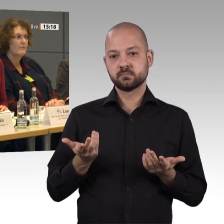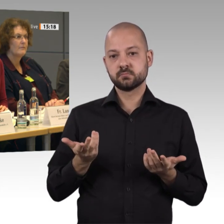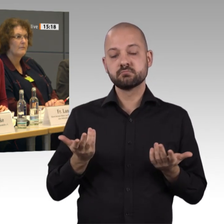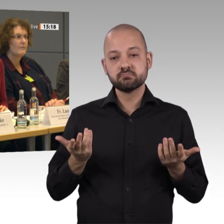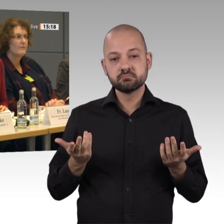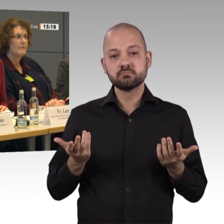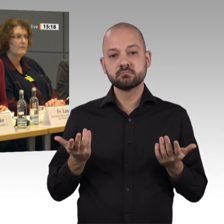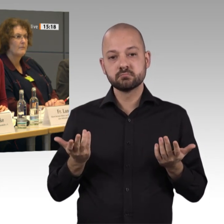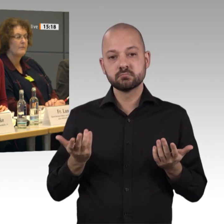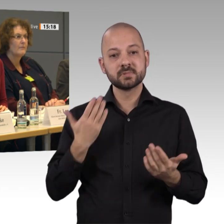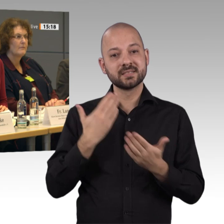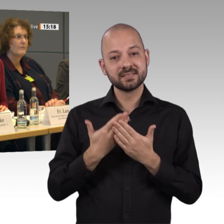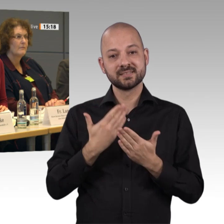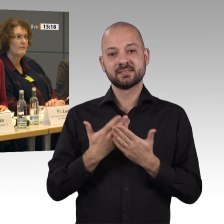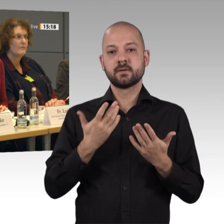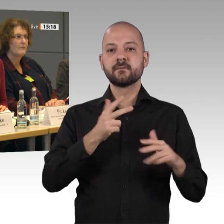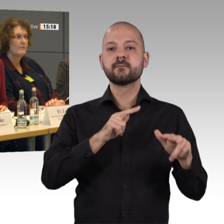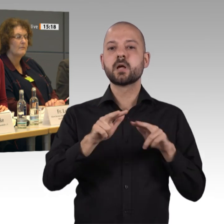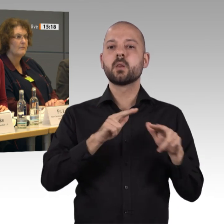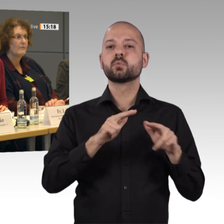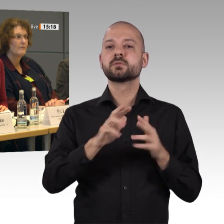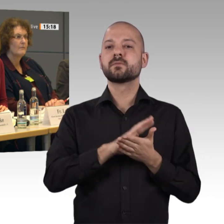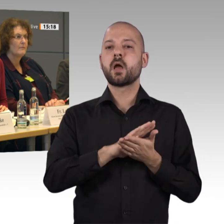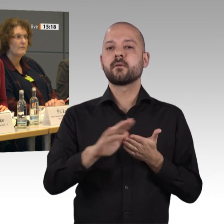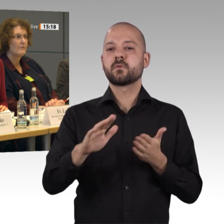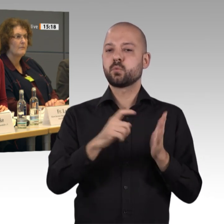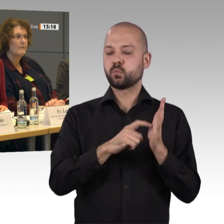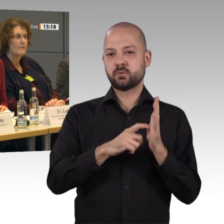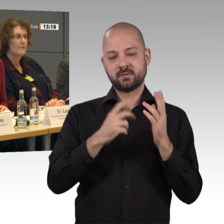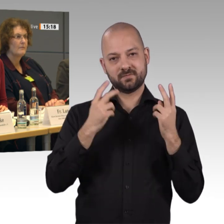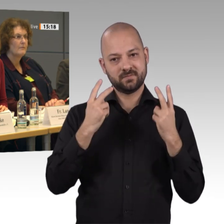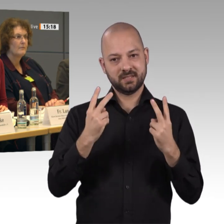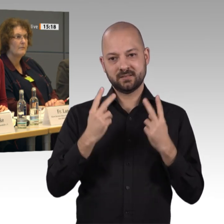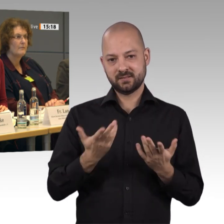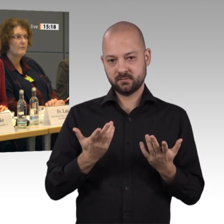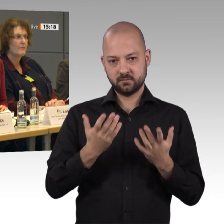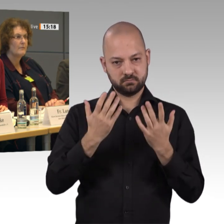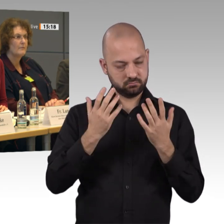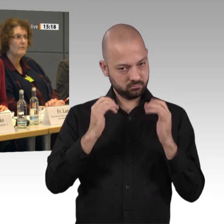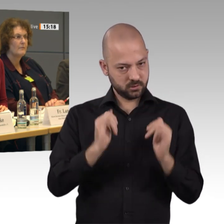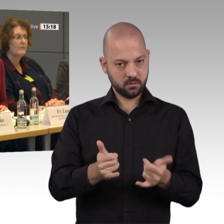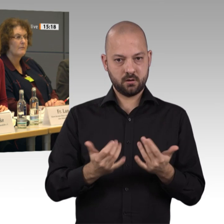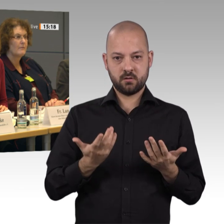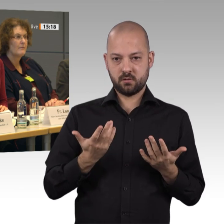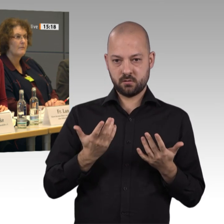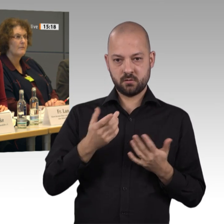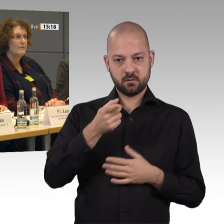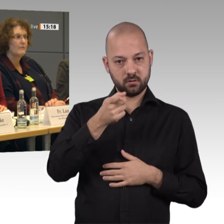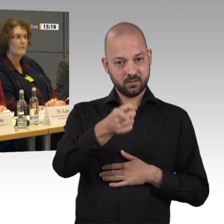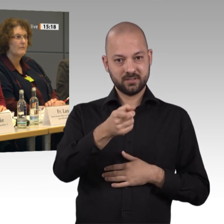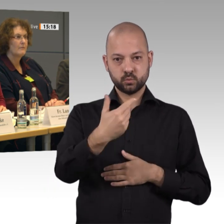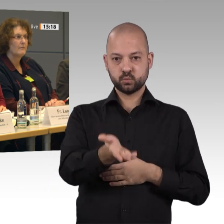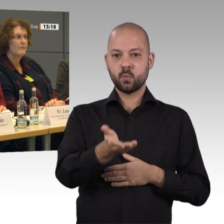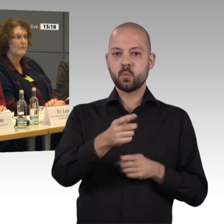insgesamt für richtig finden, aber das hatte ich ja schon gesagt, dass es eben Leistungen der Fürsorge sind, die Eingliederungshilfeleistung, insofern diese Unterhaltsheranziehung hier auch nicht erfolgen